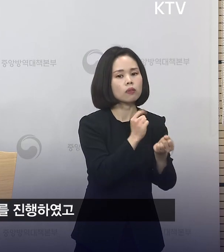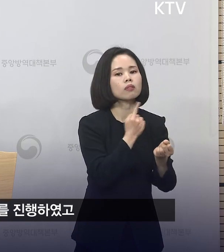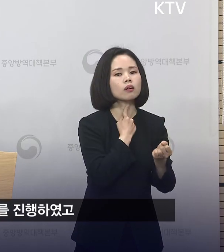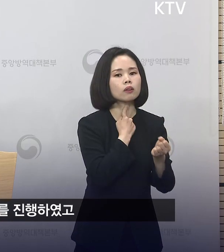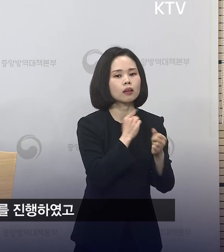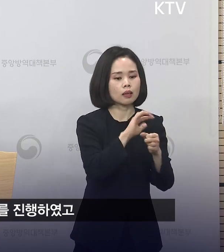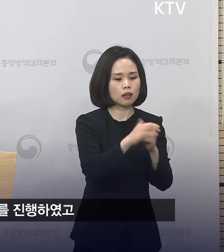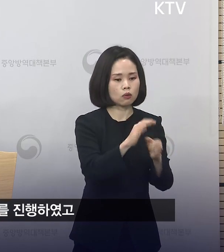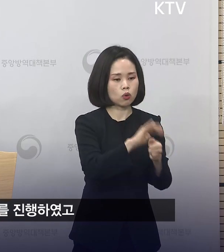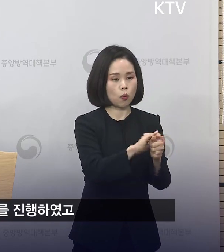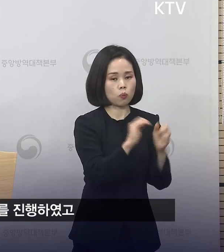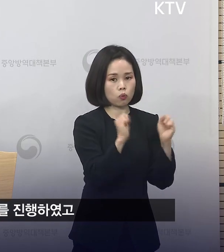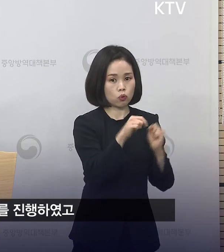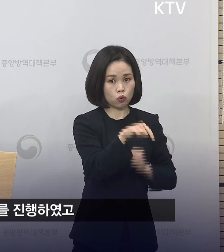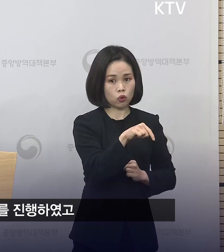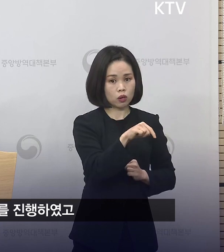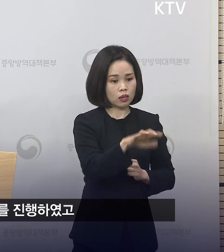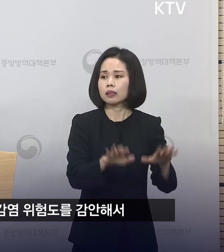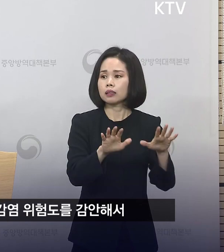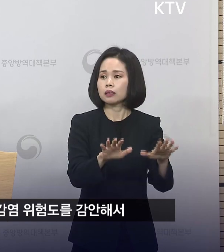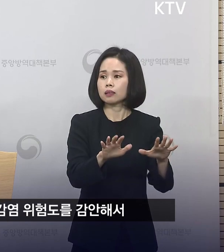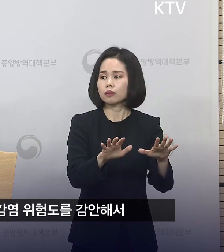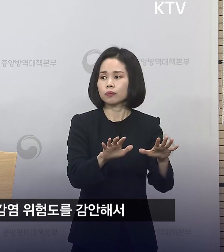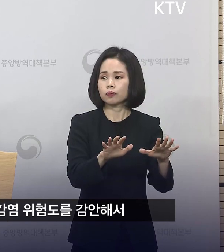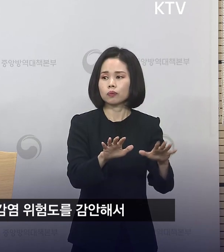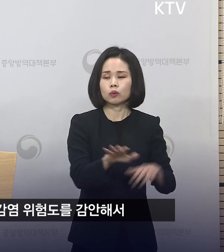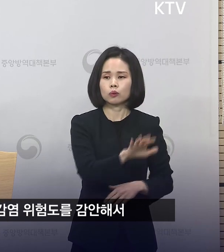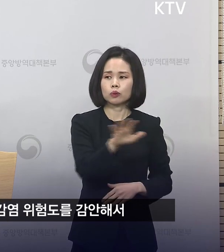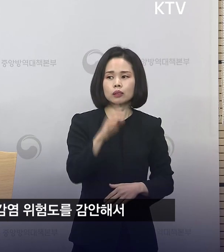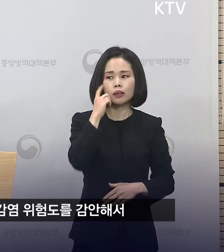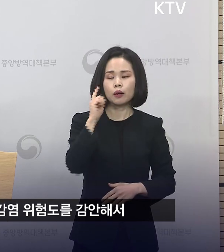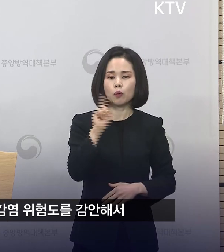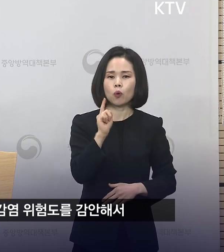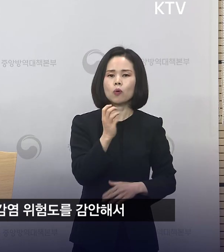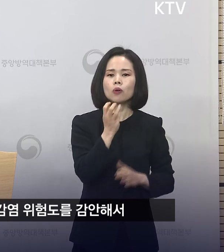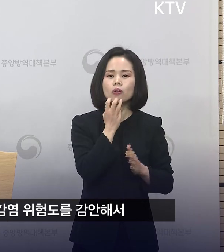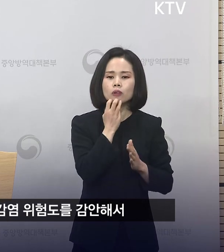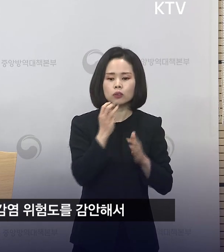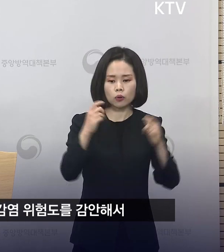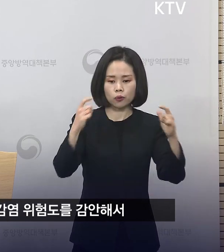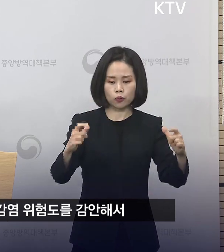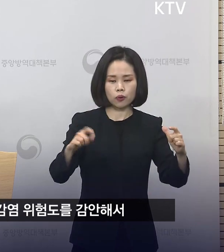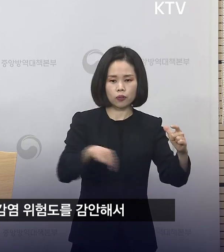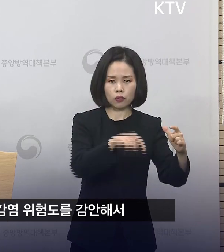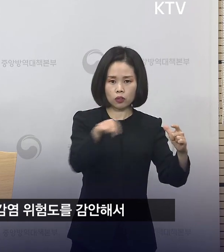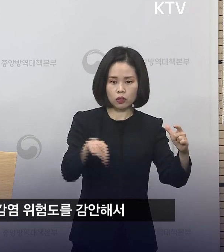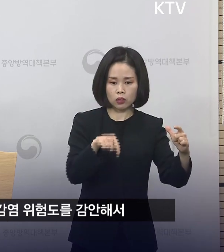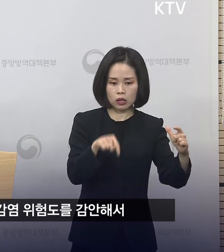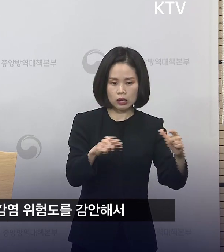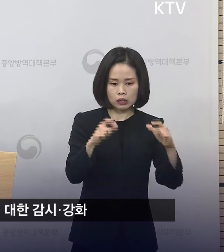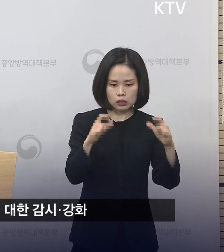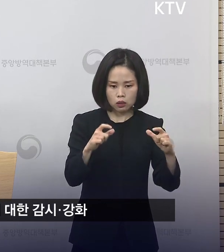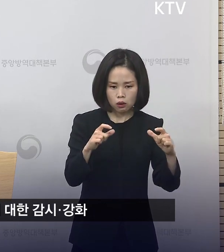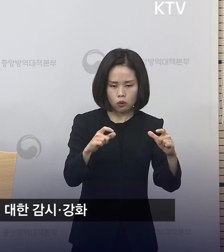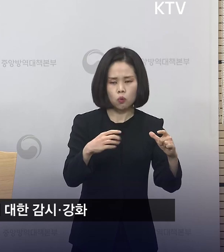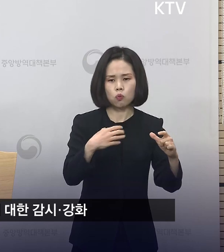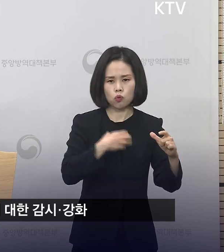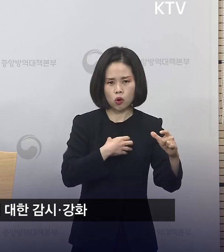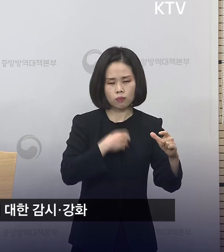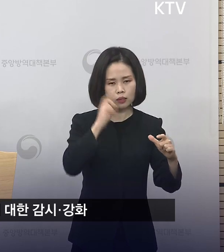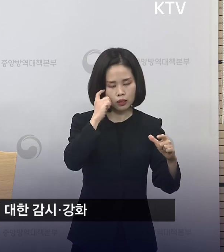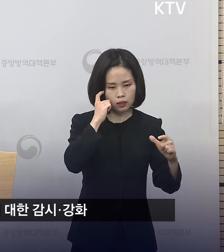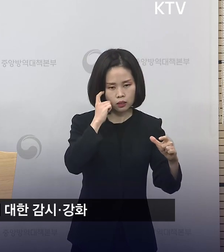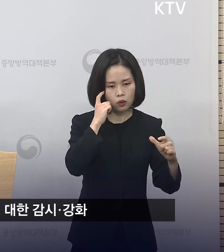지역에서는 전수에 대한 검사를 진행하였고 수도권 등 각 지역의 지역 감염의 위험도를 감안해서